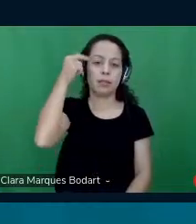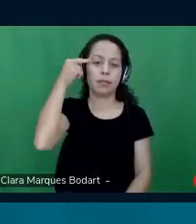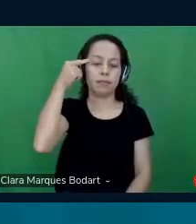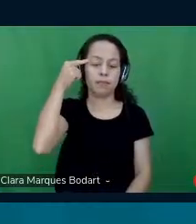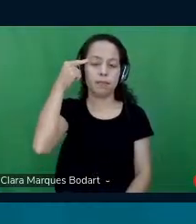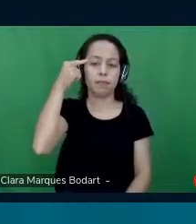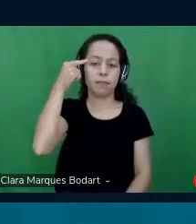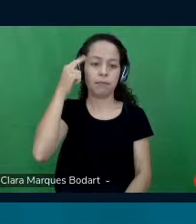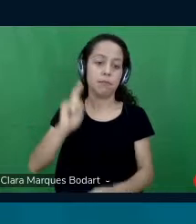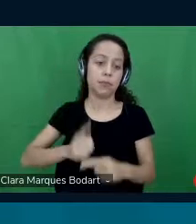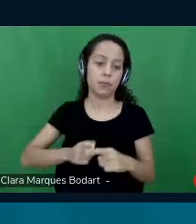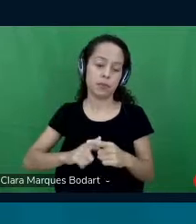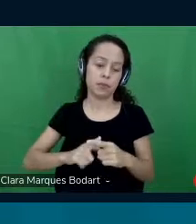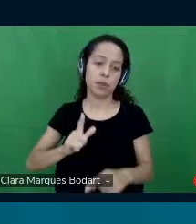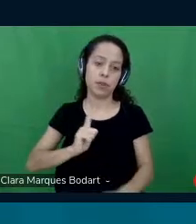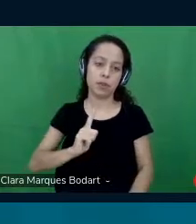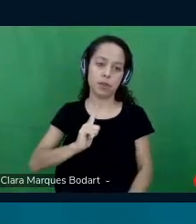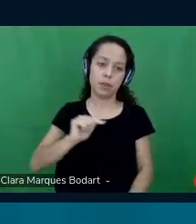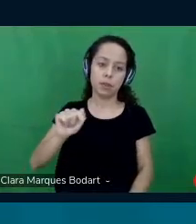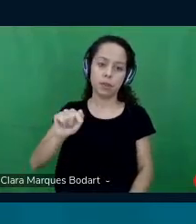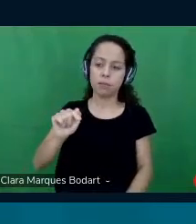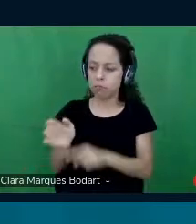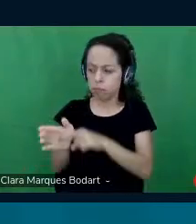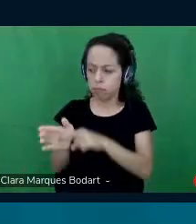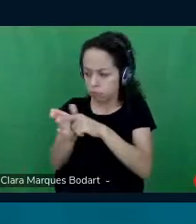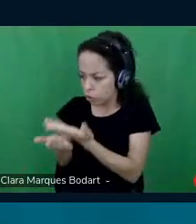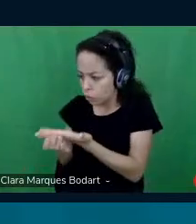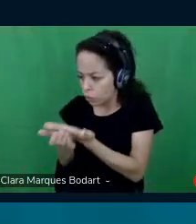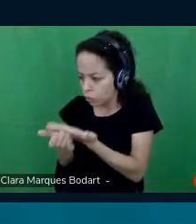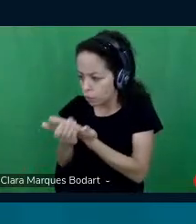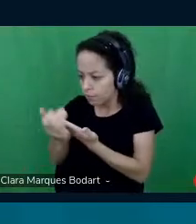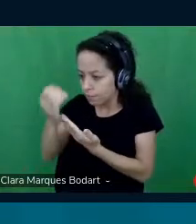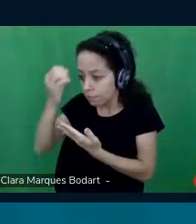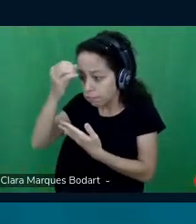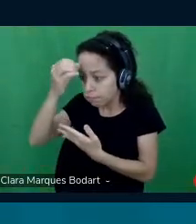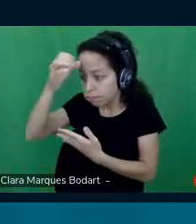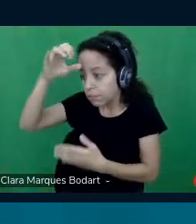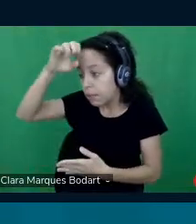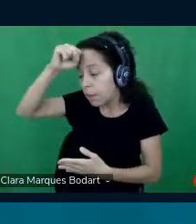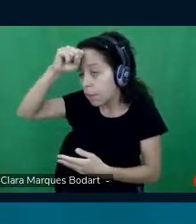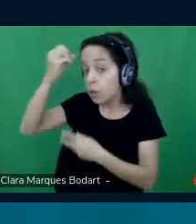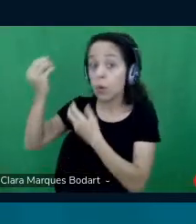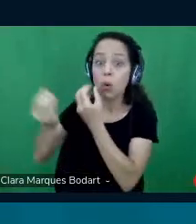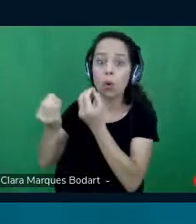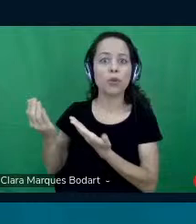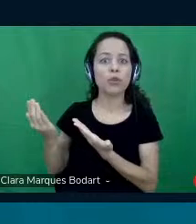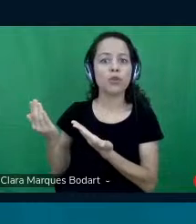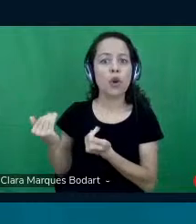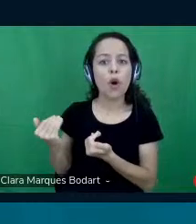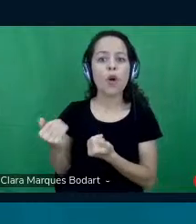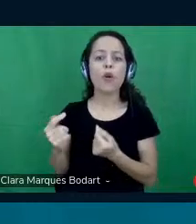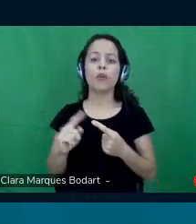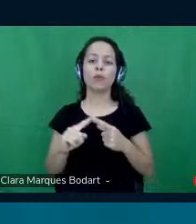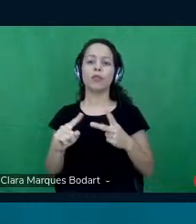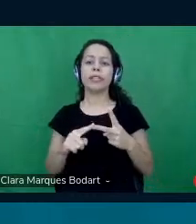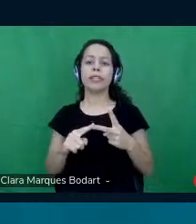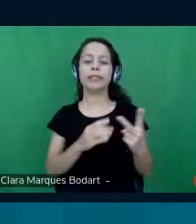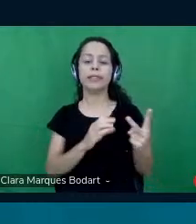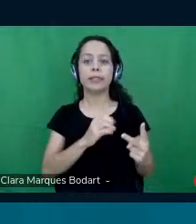de conhecimento sobre a formação da juventude, sobre o ensino médio e a educação